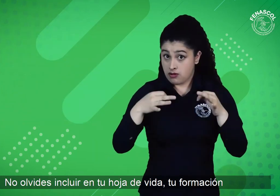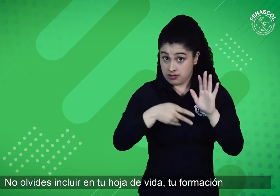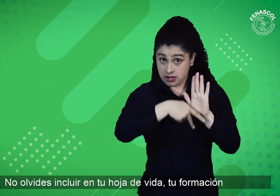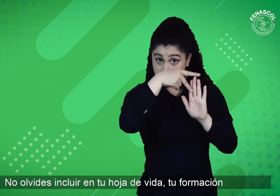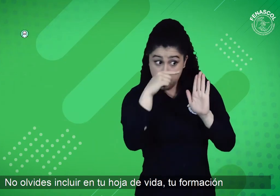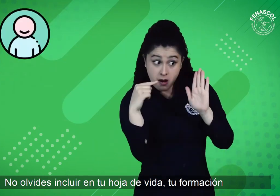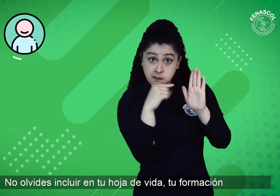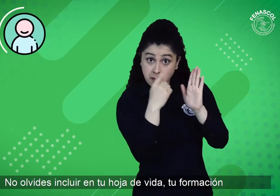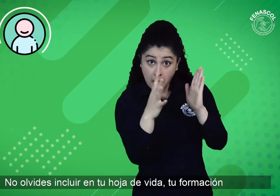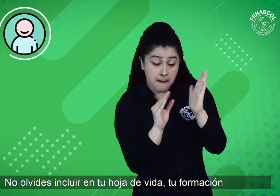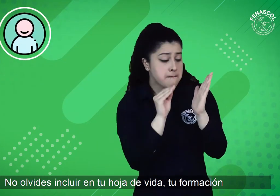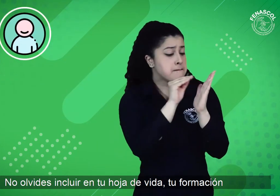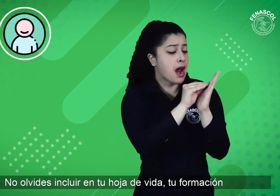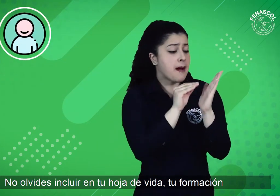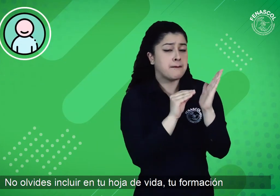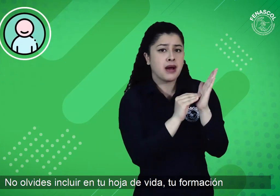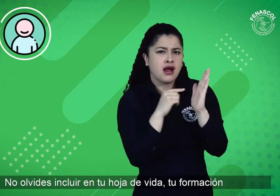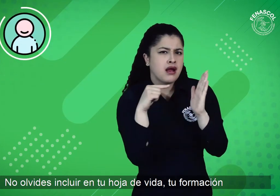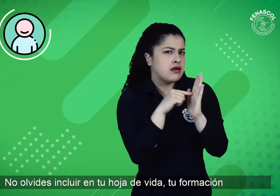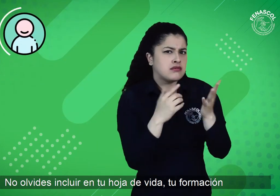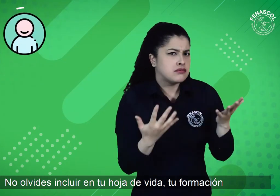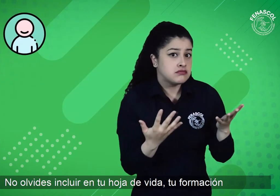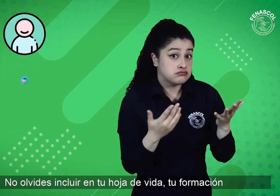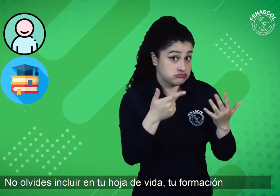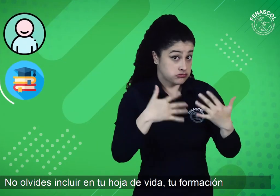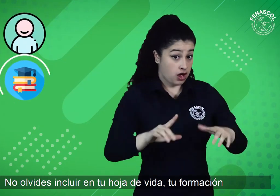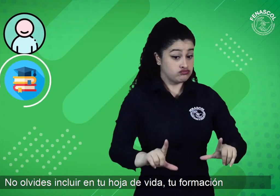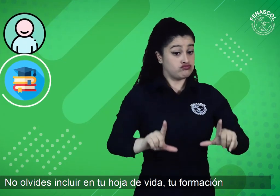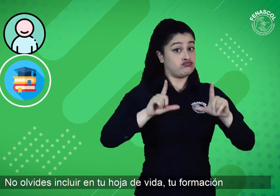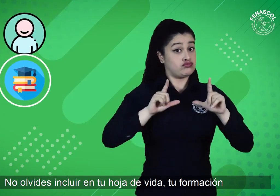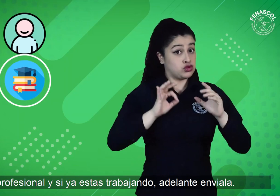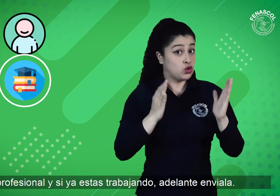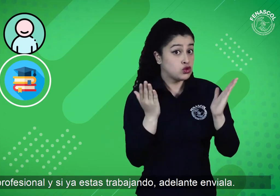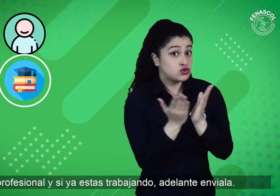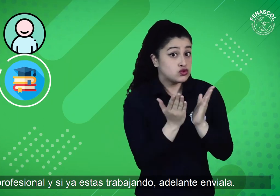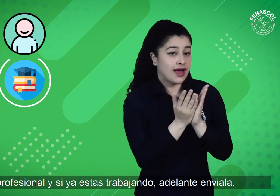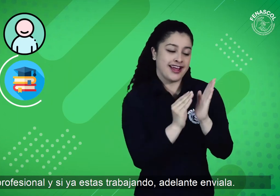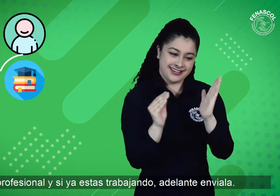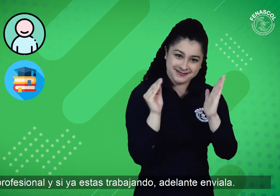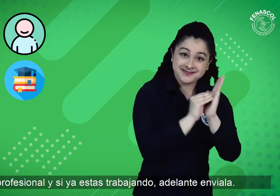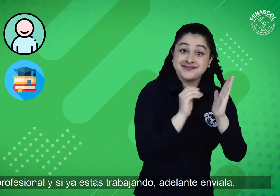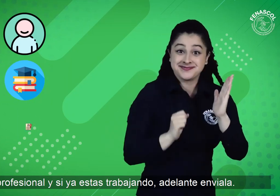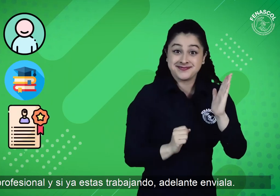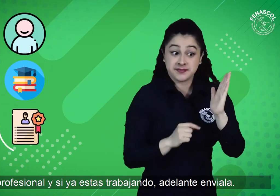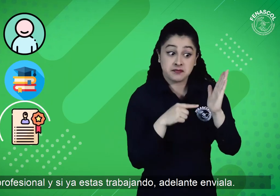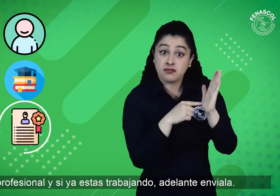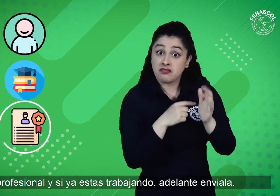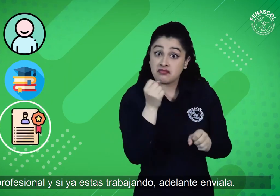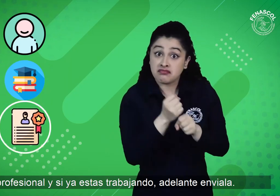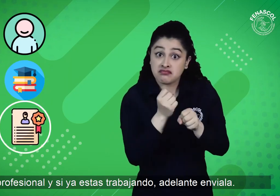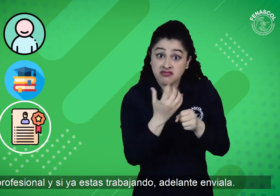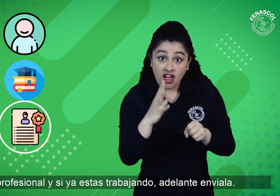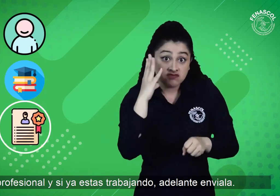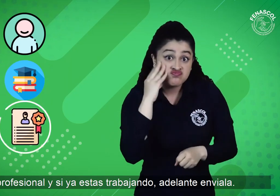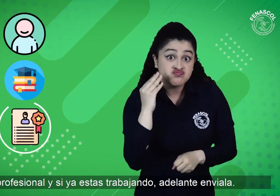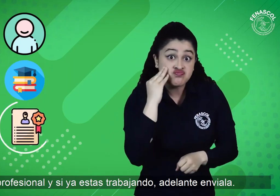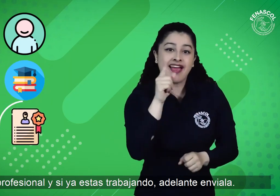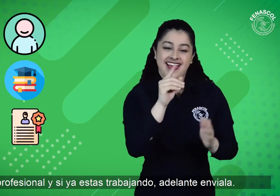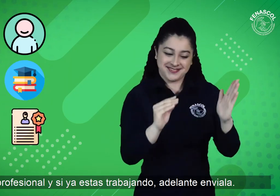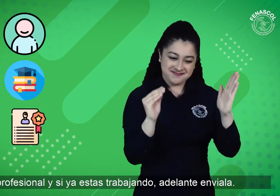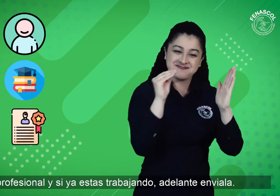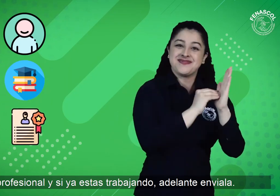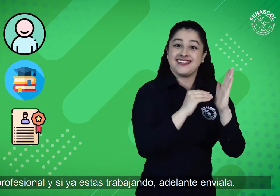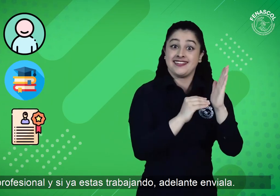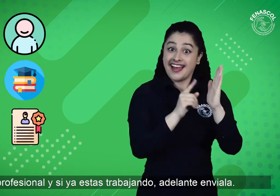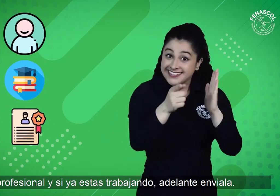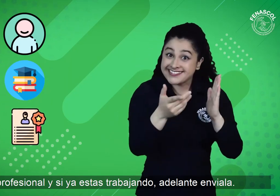No olvides incluir en tu hoja de vida tu formación profesional y si ya estás trabajando, adelante, envíala.